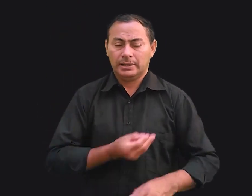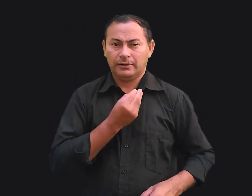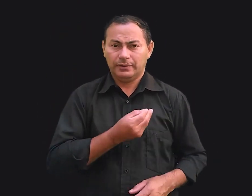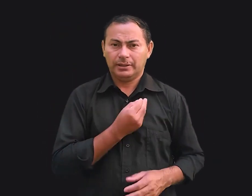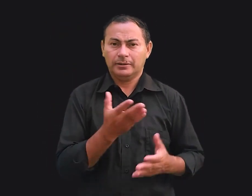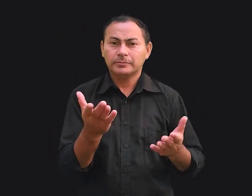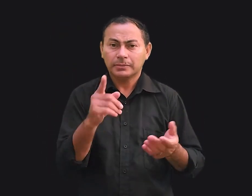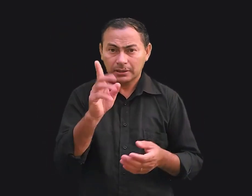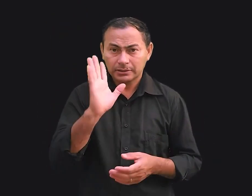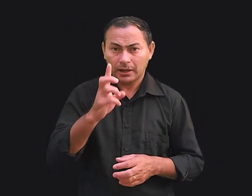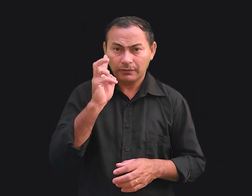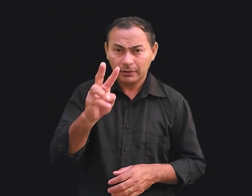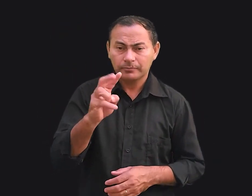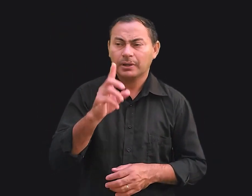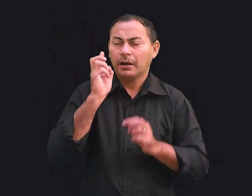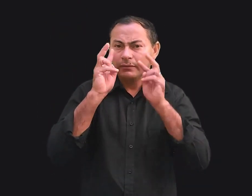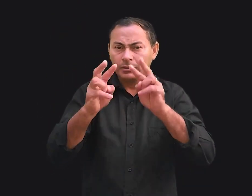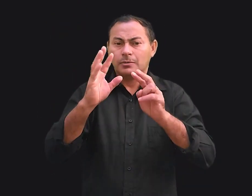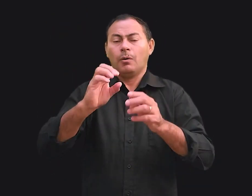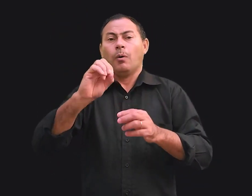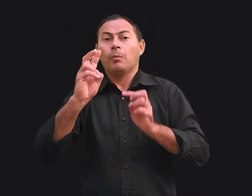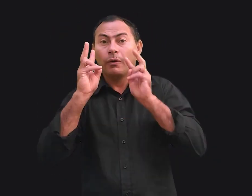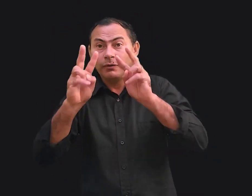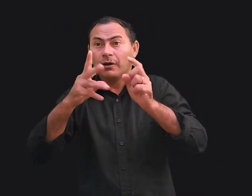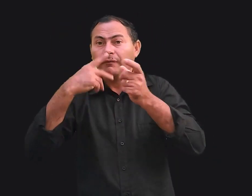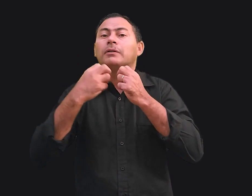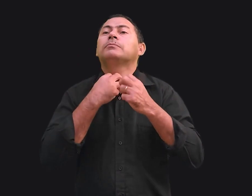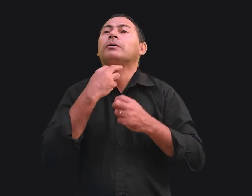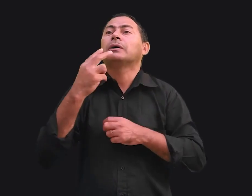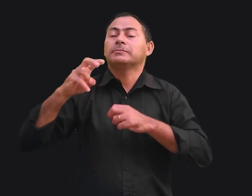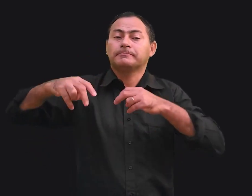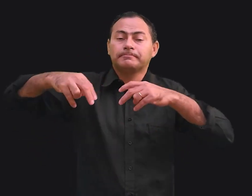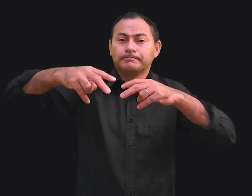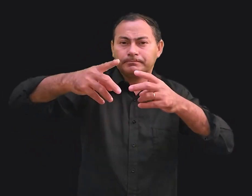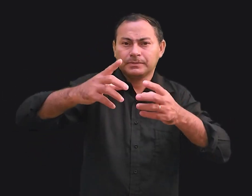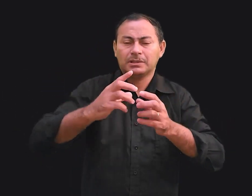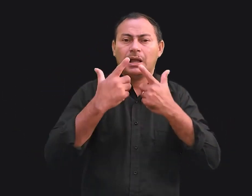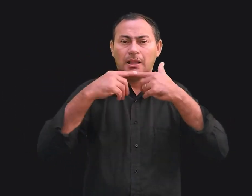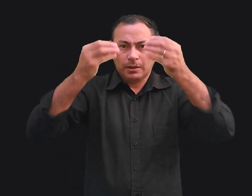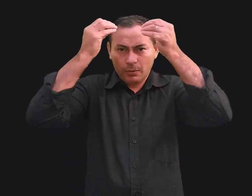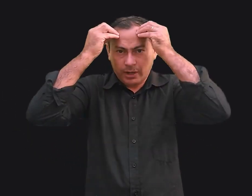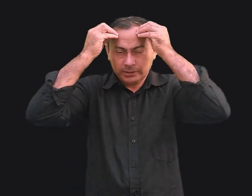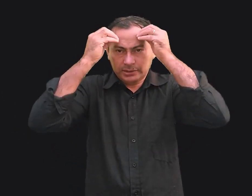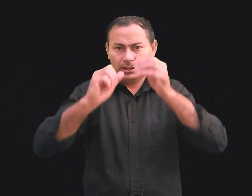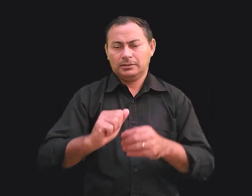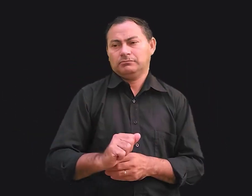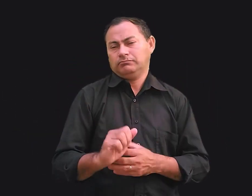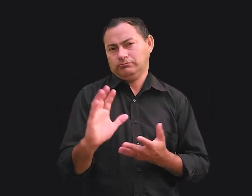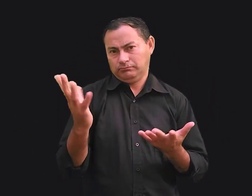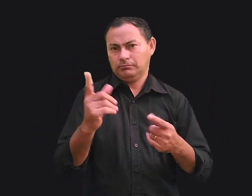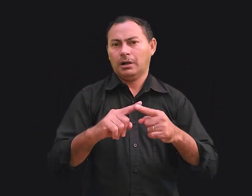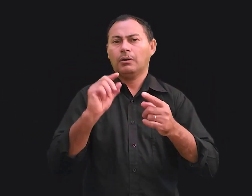vida? Você já viu ou ouviu uma voz andar? Essa linguagem é alegórica. Mas o que